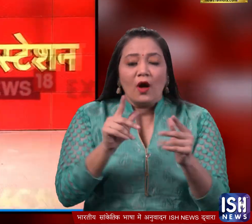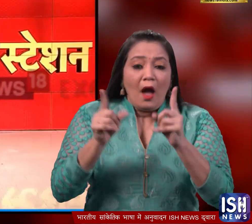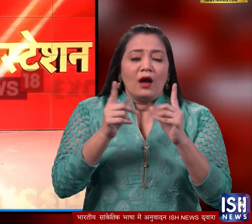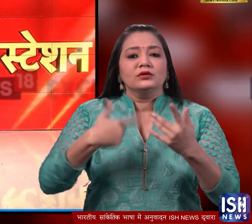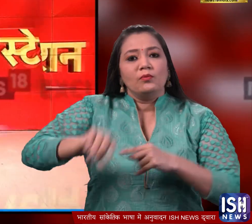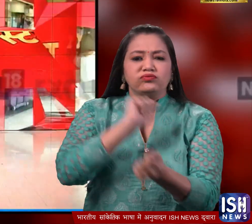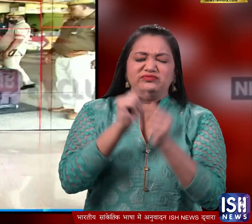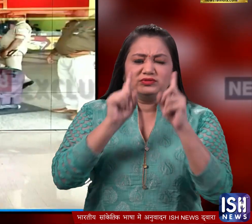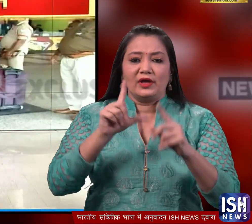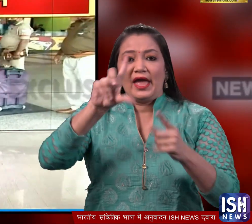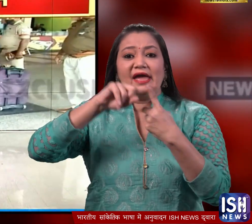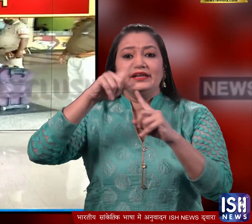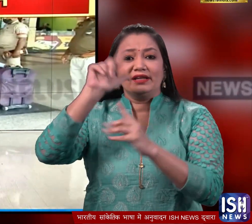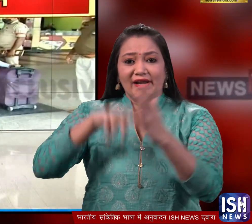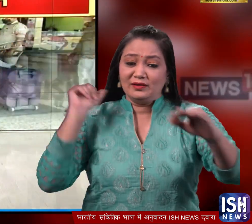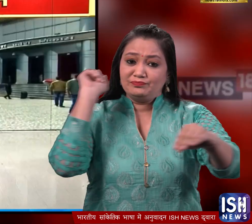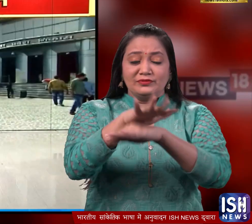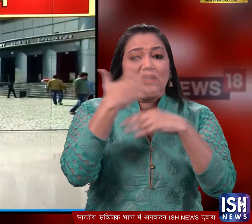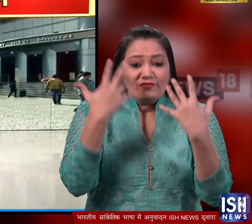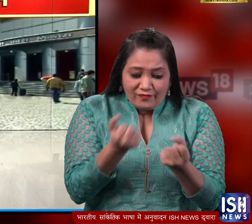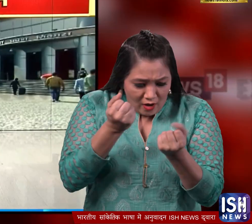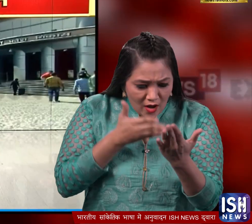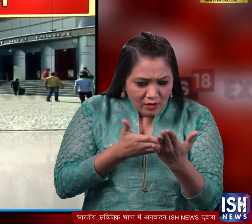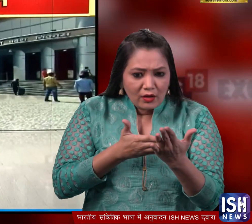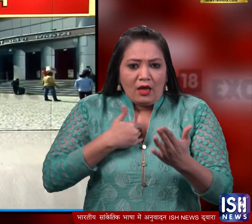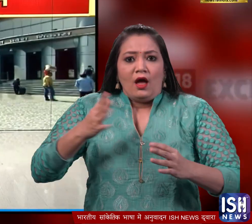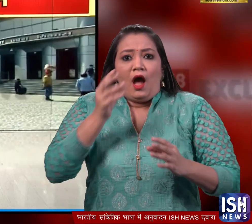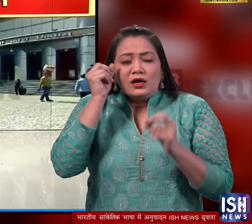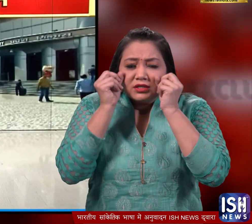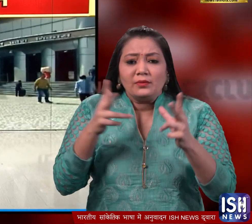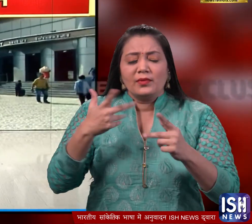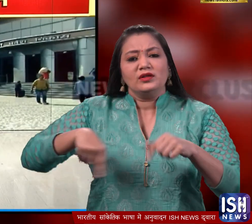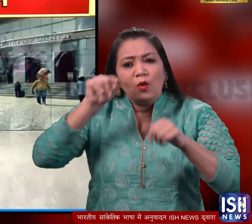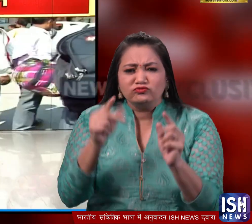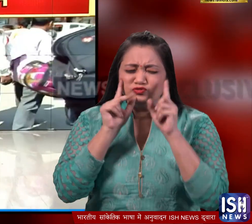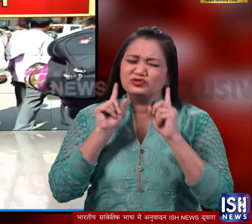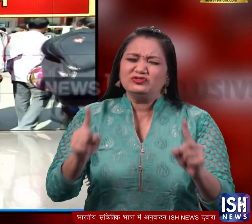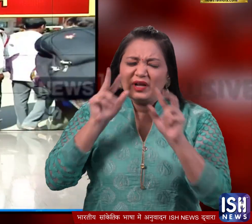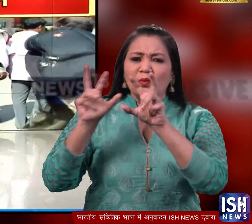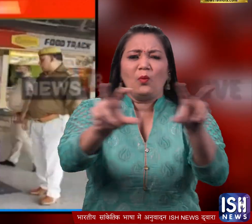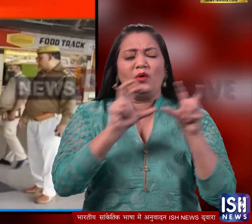गई। लश्कर तैयबा की तरफ से जारी किए गए धमकी भरे खत के बाद यूपी के कई स्टेशनों पर चौकसी बढ़ा दी गई,